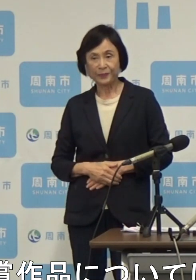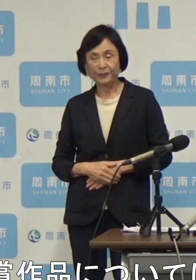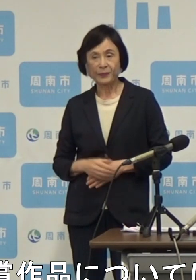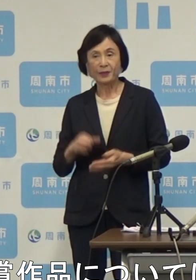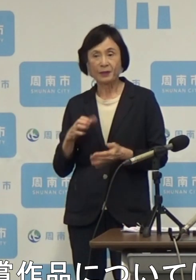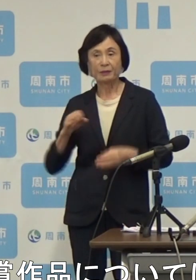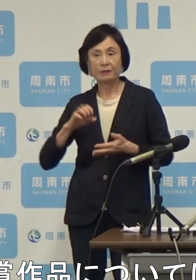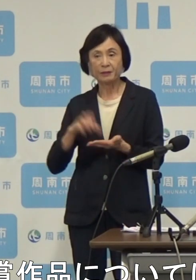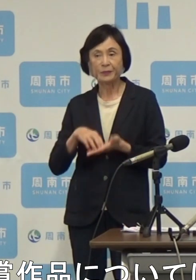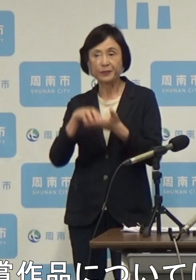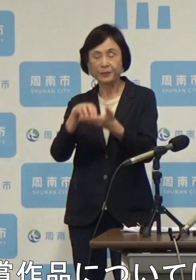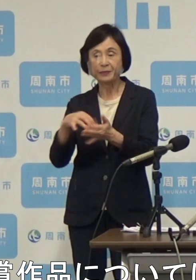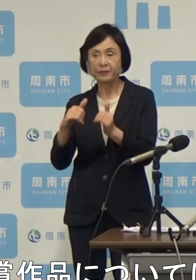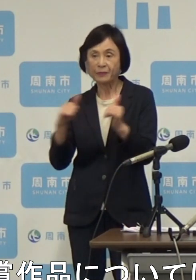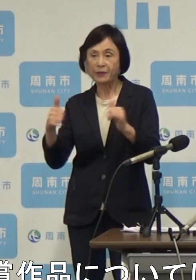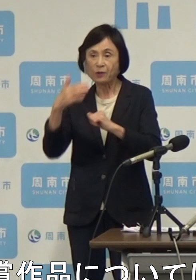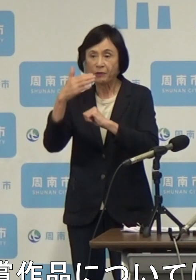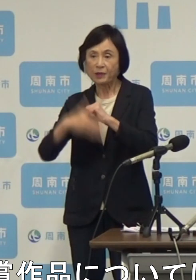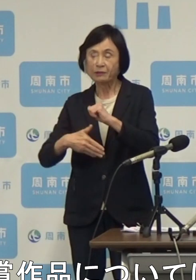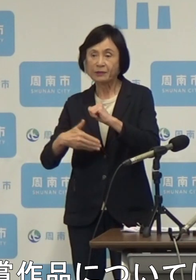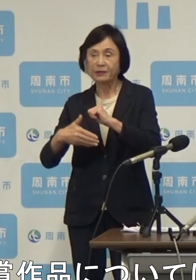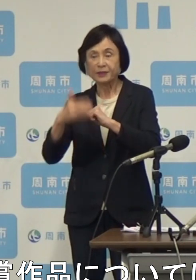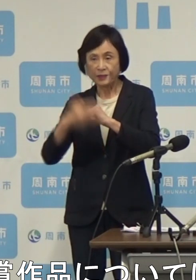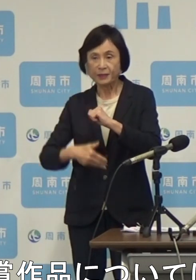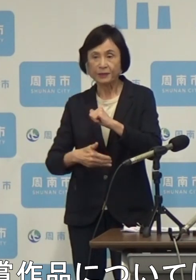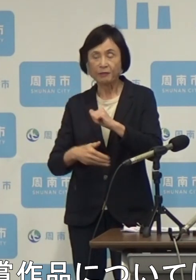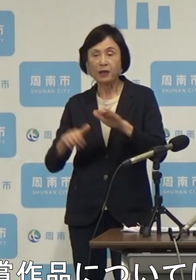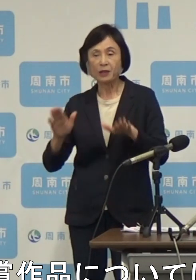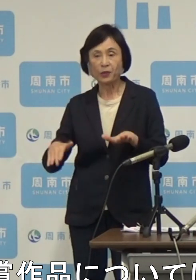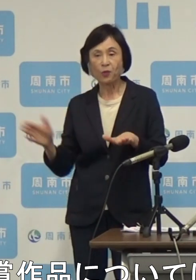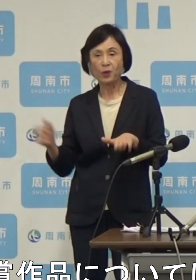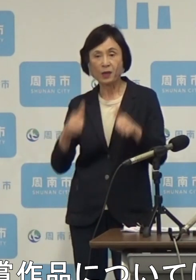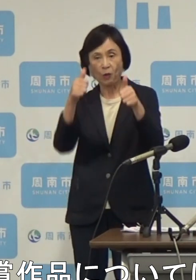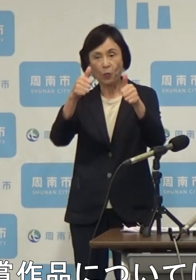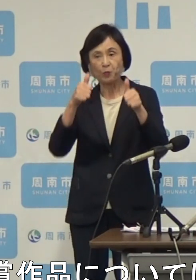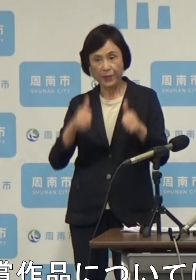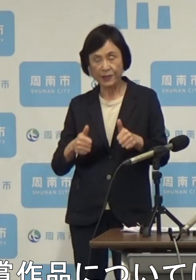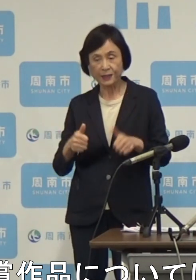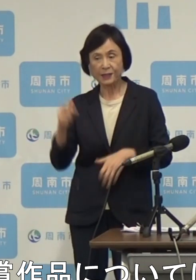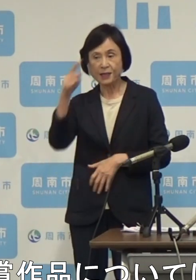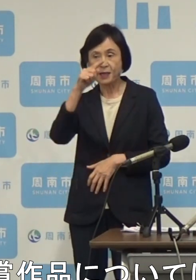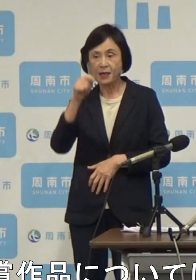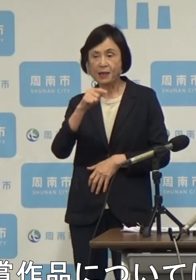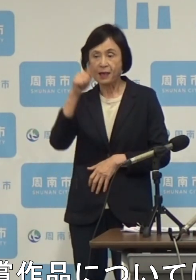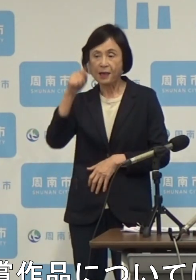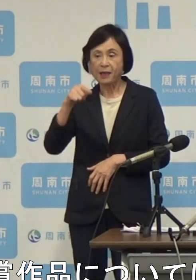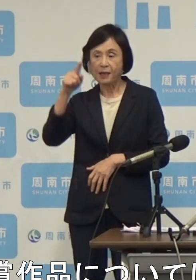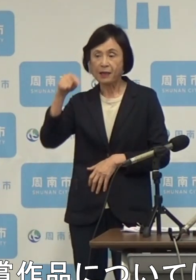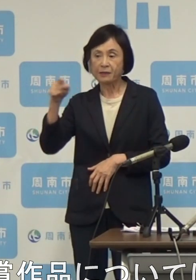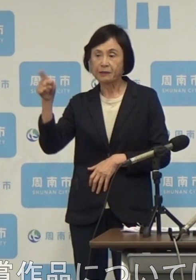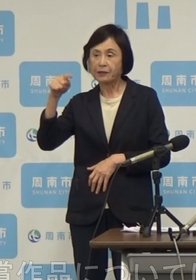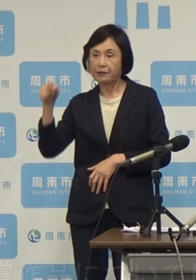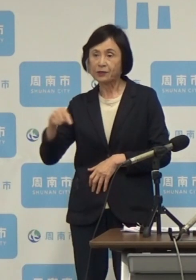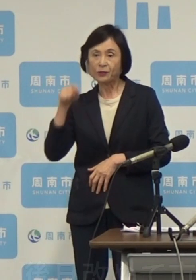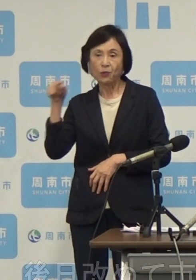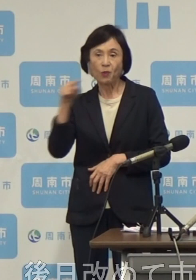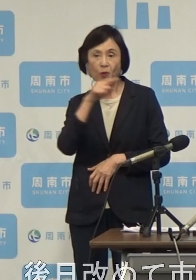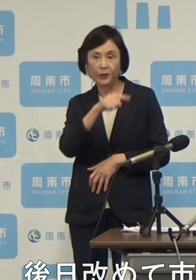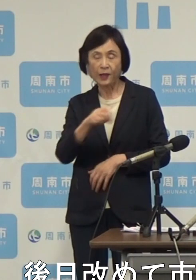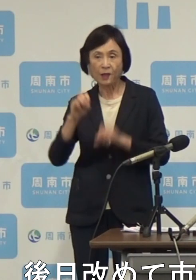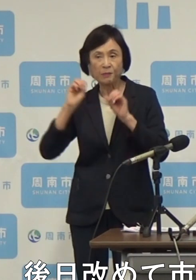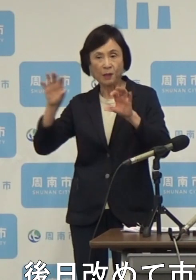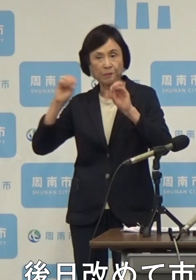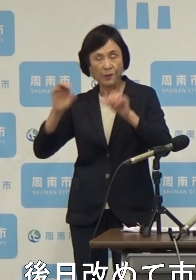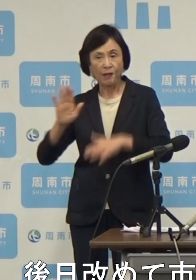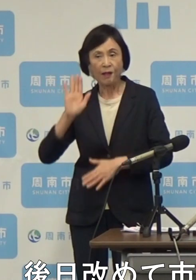品については本日より市ホームページへの掲示や SNS での情報発信を行い、後